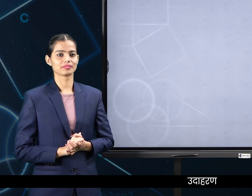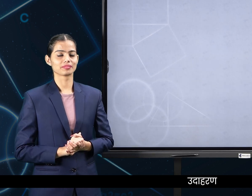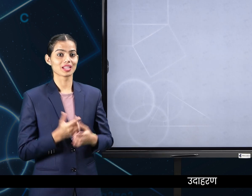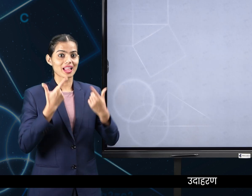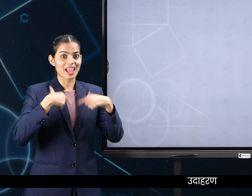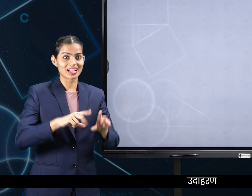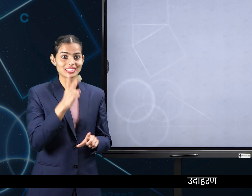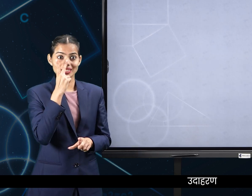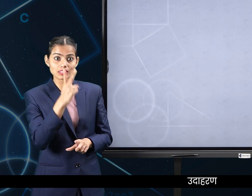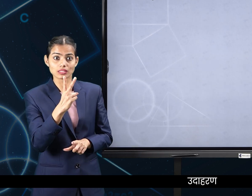उदाहरण,